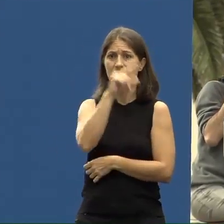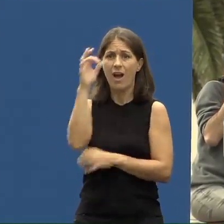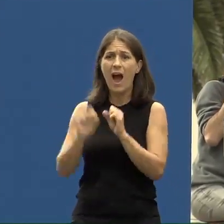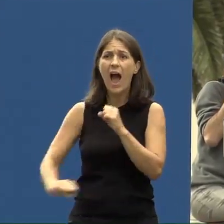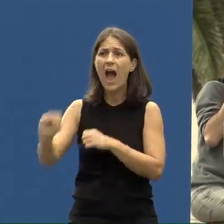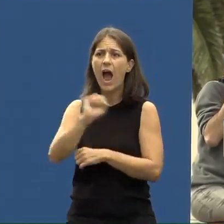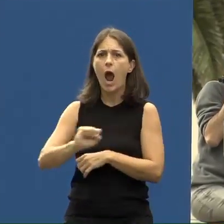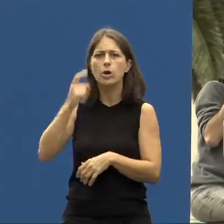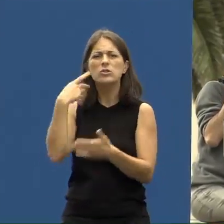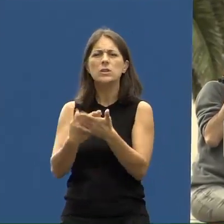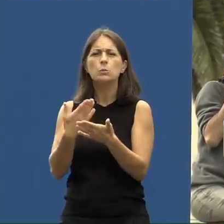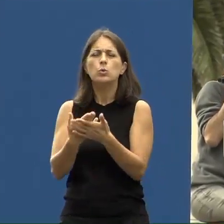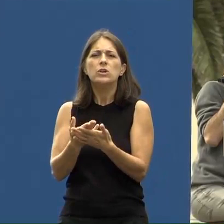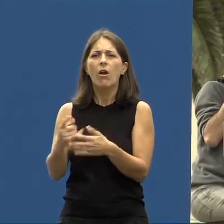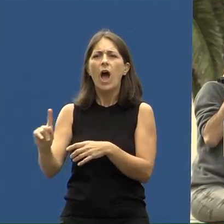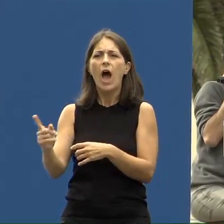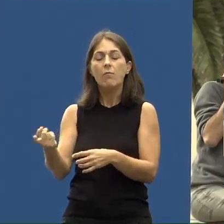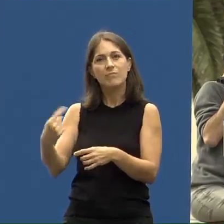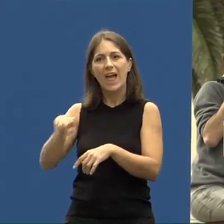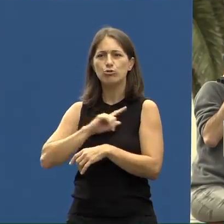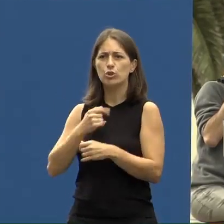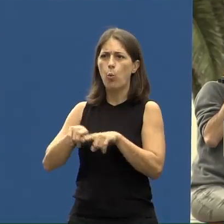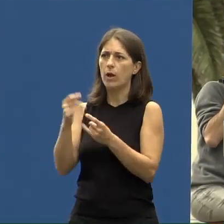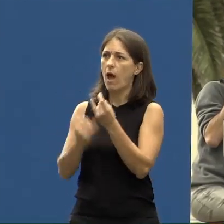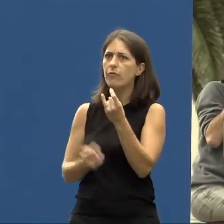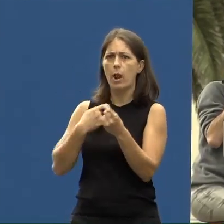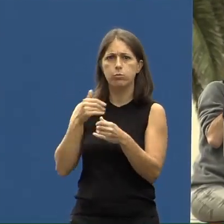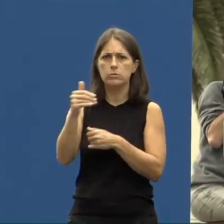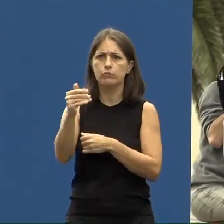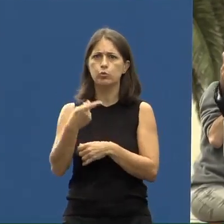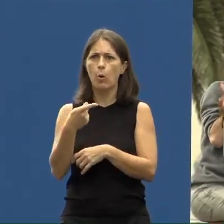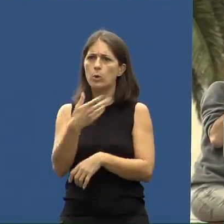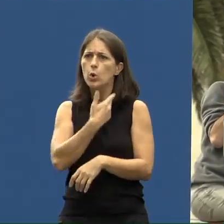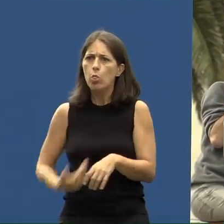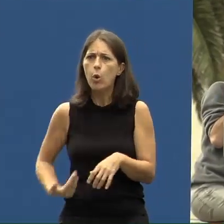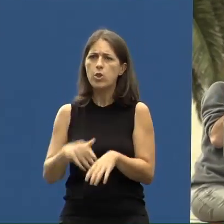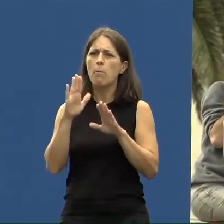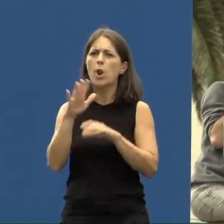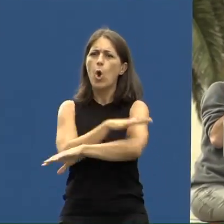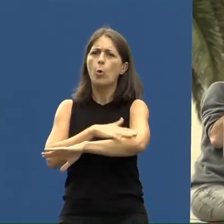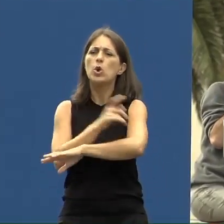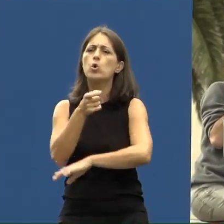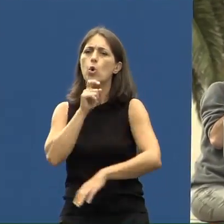queríamos e que podíamos ser un país dono do seu destino, gobernado en clave de solidaridade.